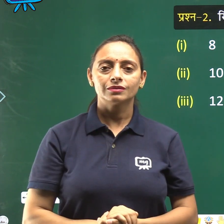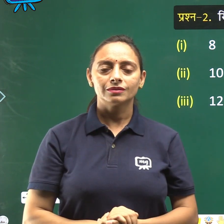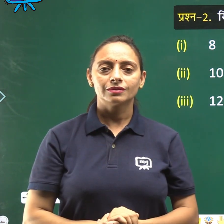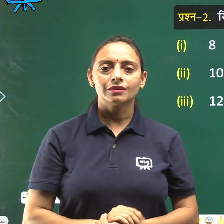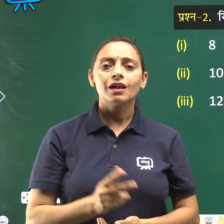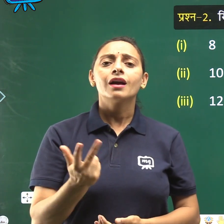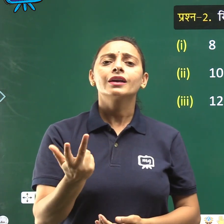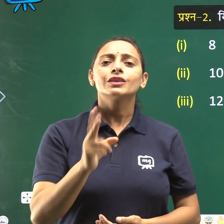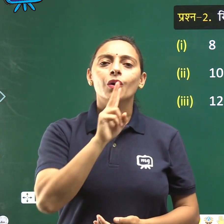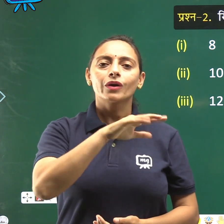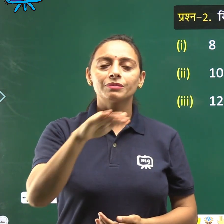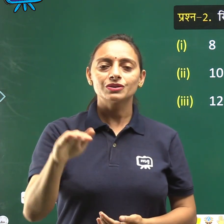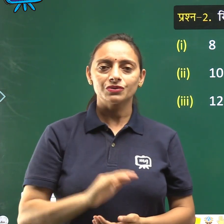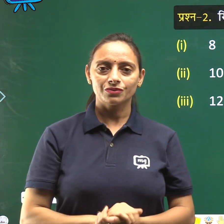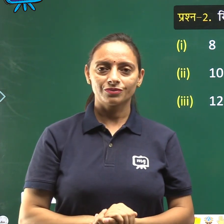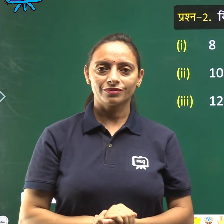कितना होगा बच्चों?